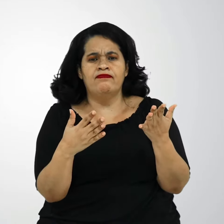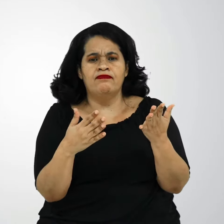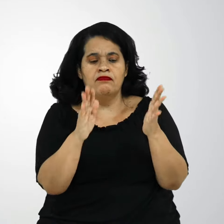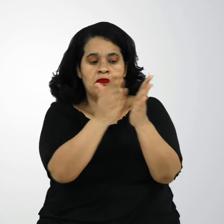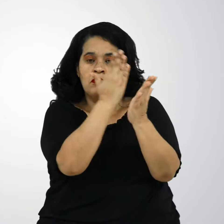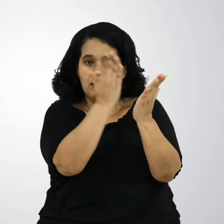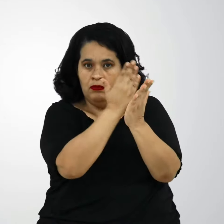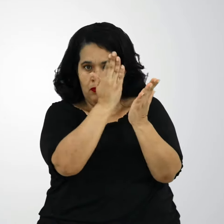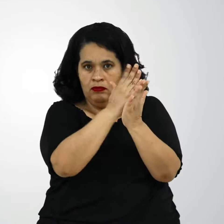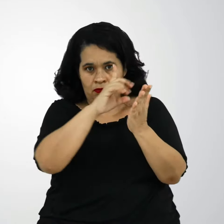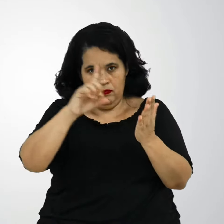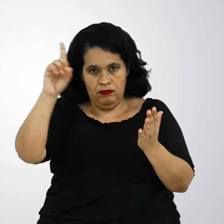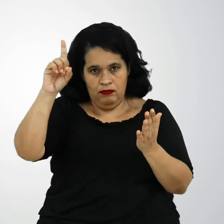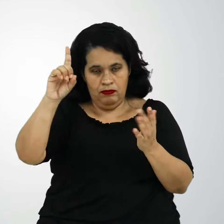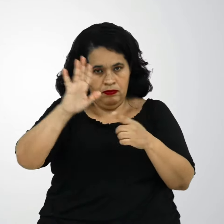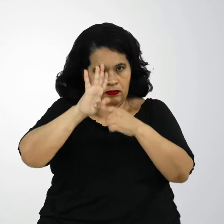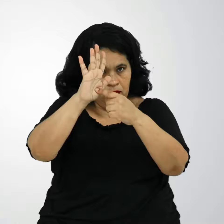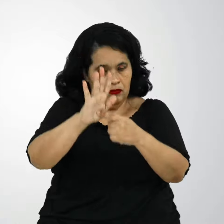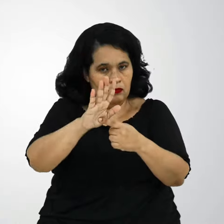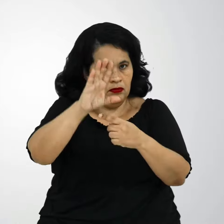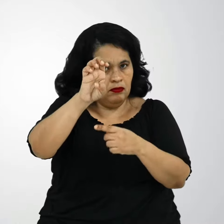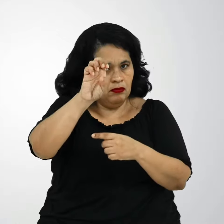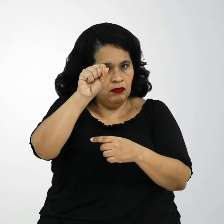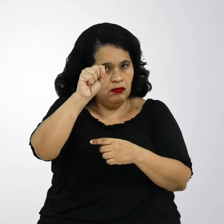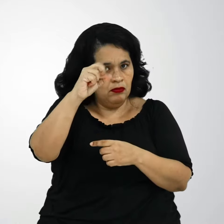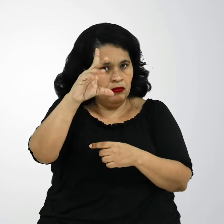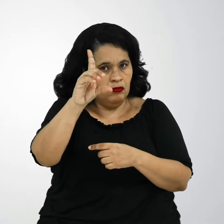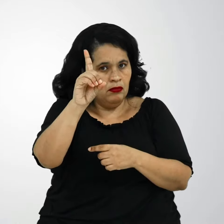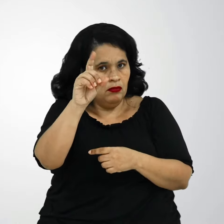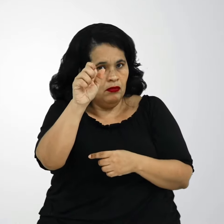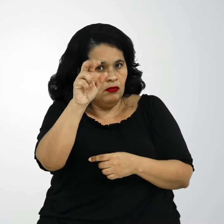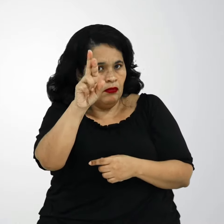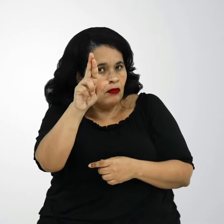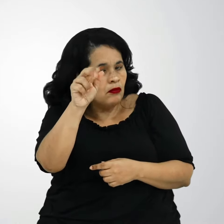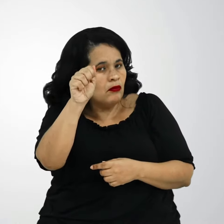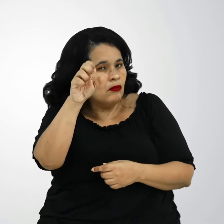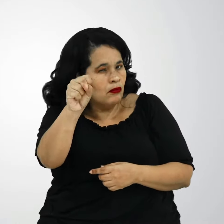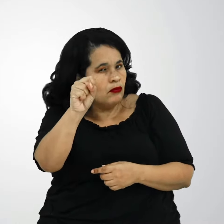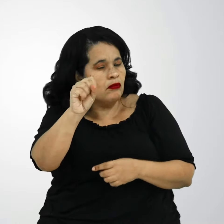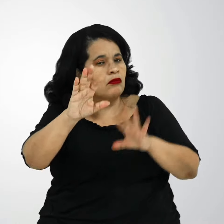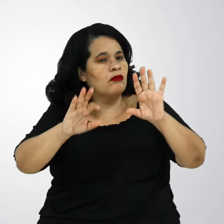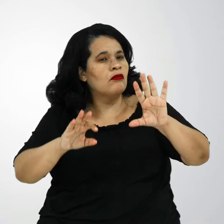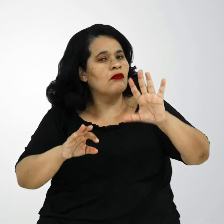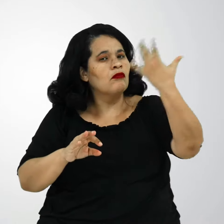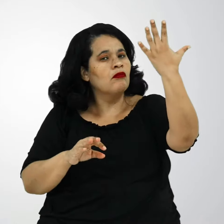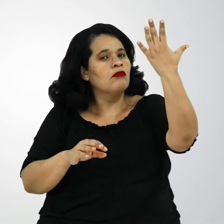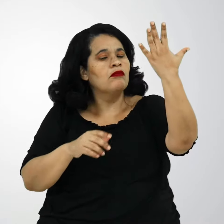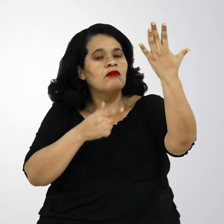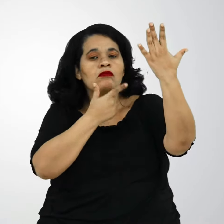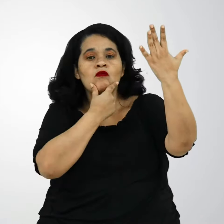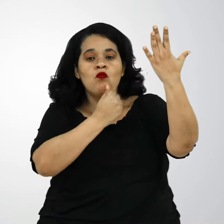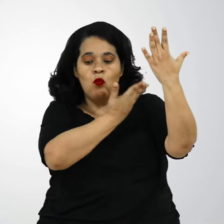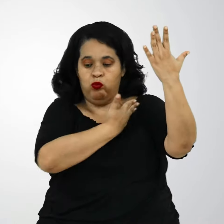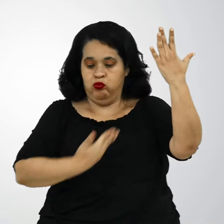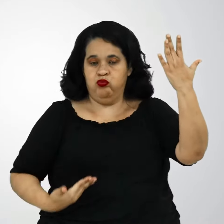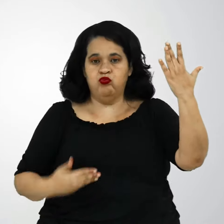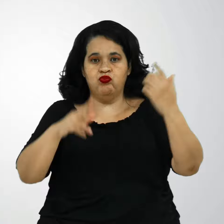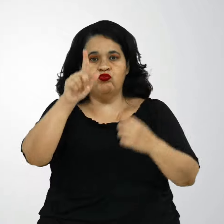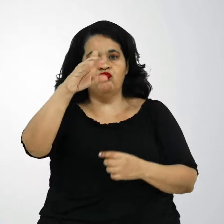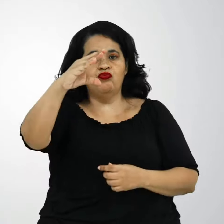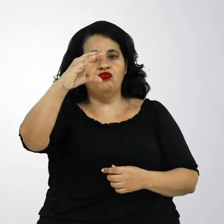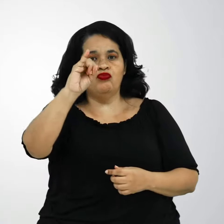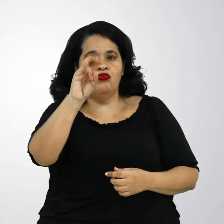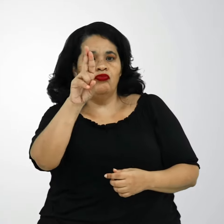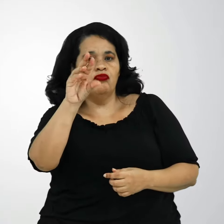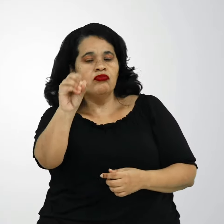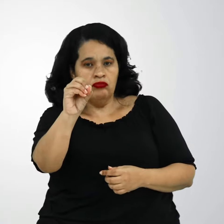4, acontece com Ciro, né? É o momento em que se dado a ordem, dado a permissão, isso